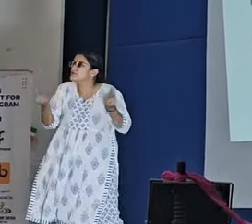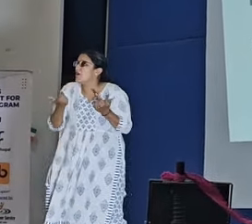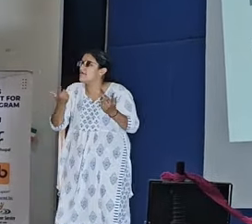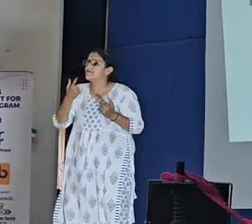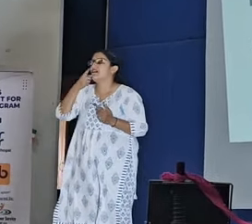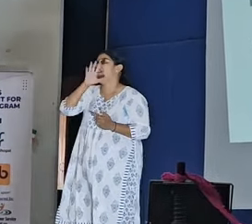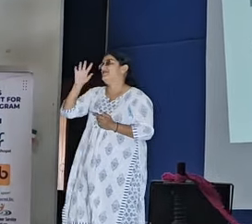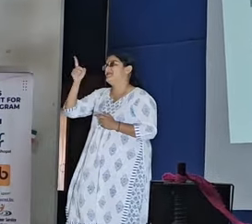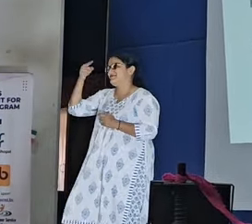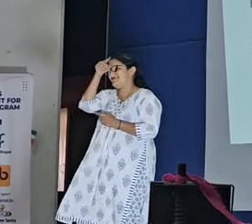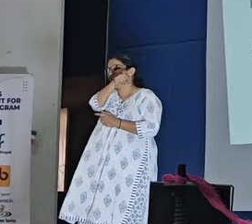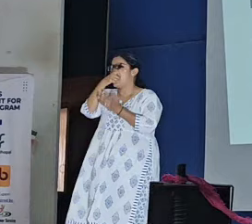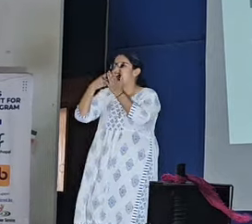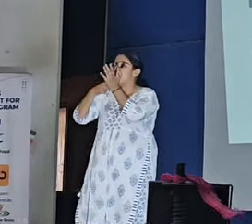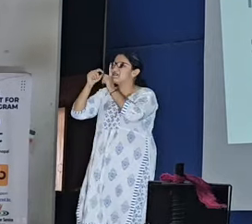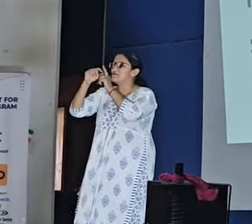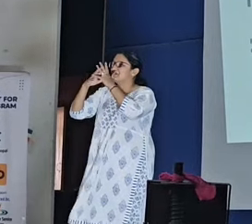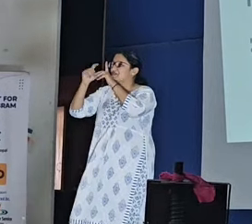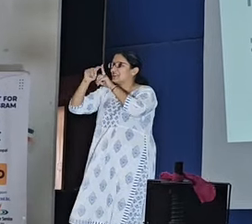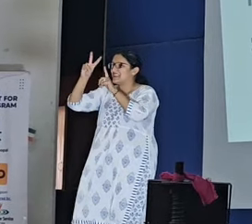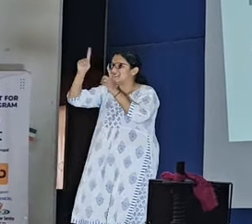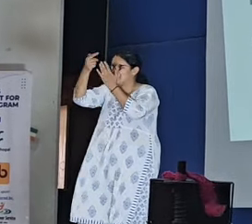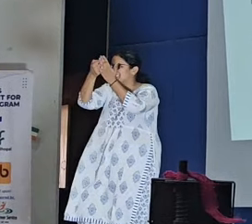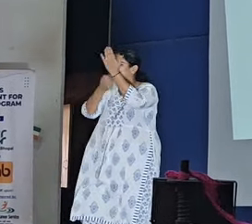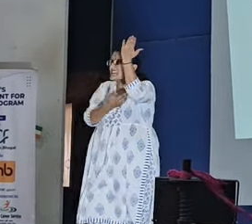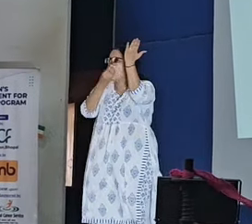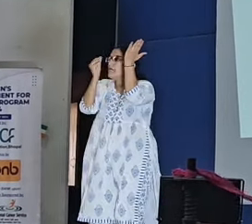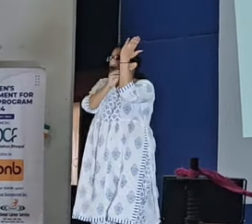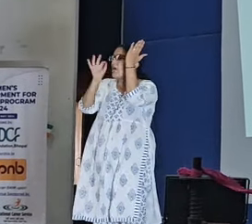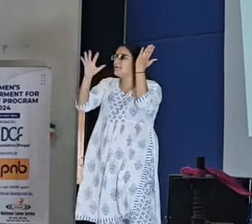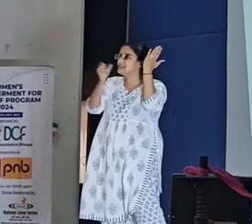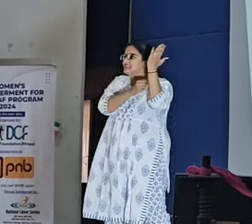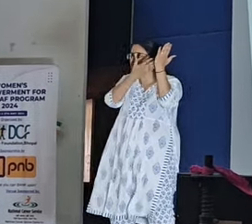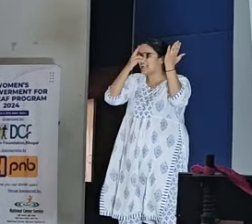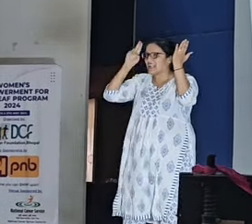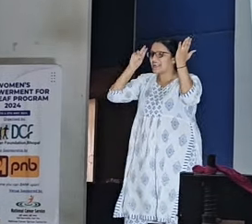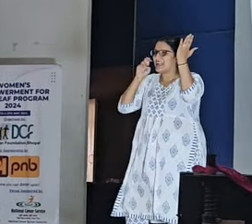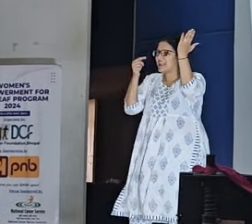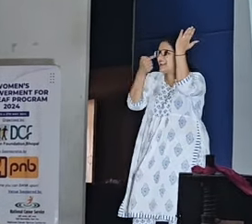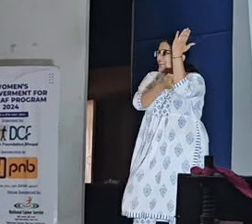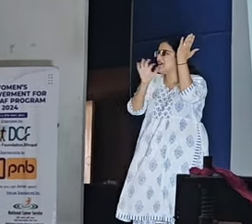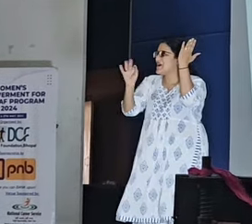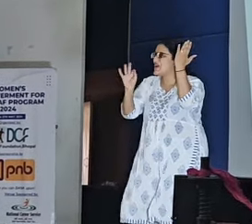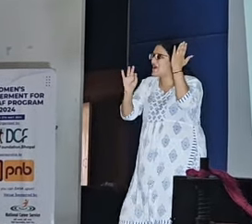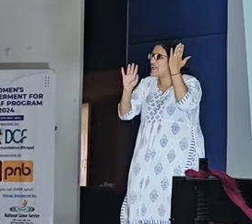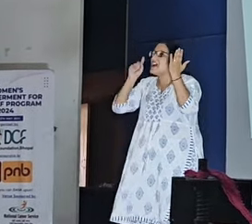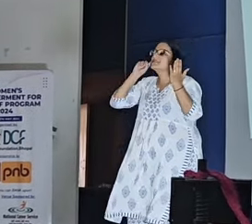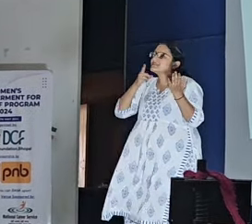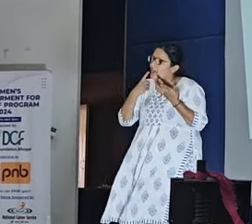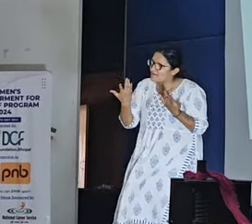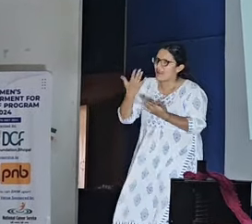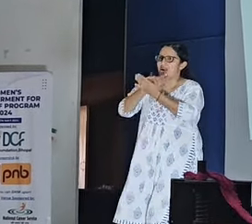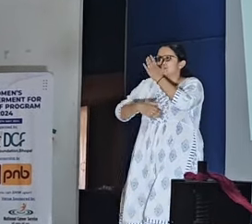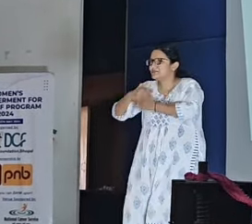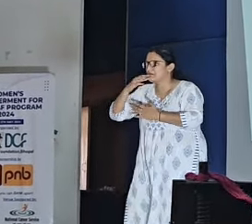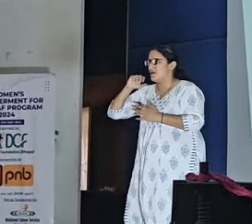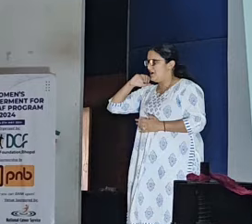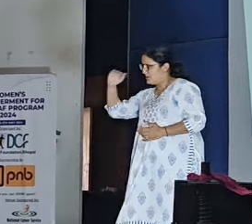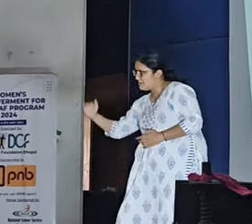से रिलेटेड चीजें क्या क्या करनी पड़ती है, क्या नहीं करनी पड़ती है, और RPWD एक्ट में, राइट्स ऑफ पीपल विद डिसेबिलिटी एक्ट में भी हमें